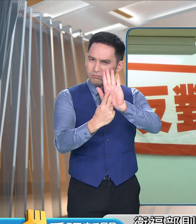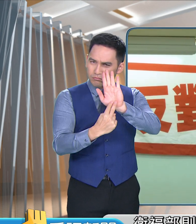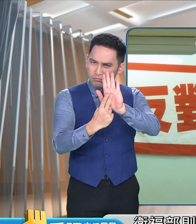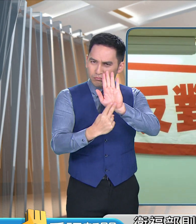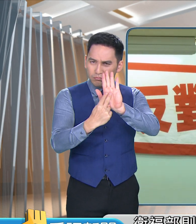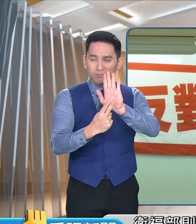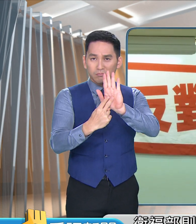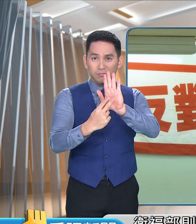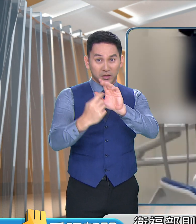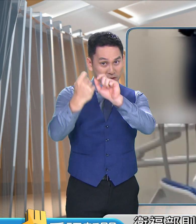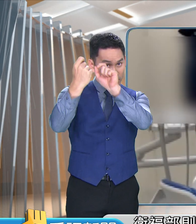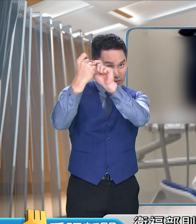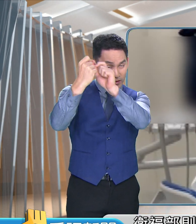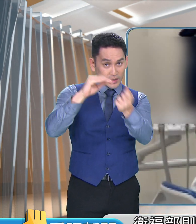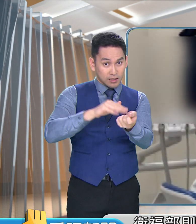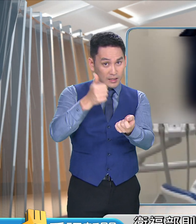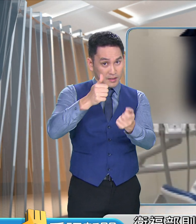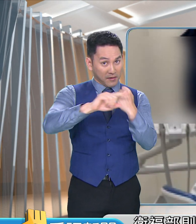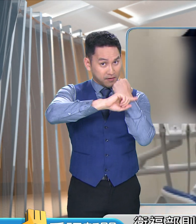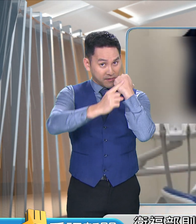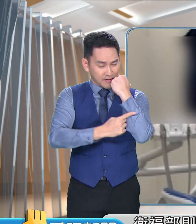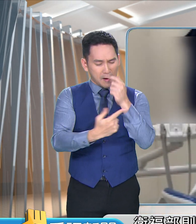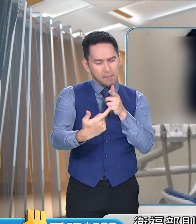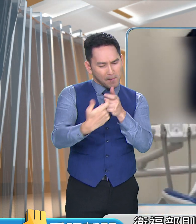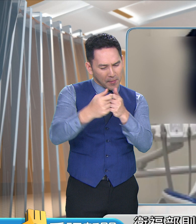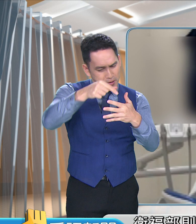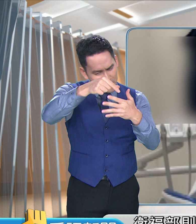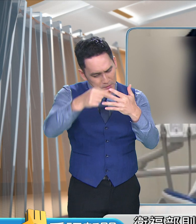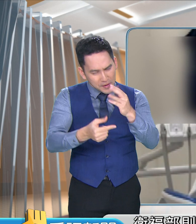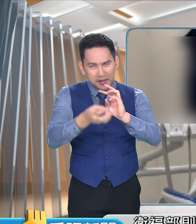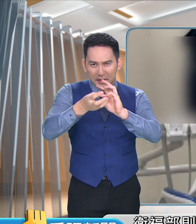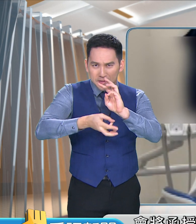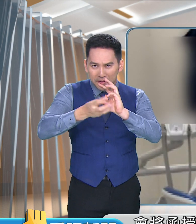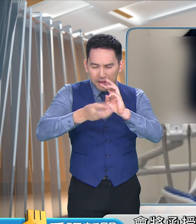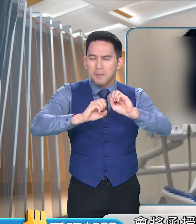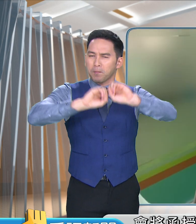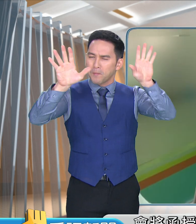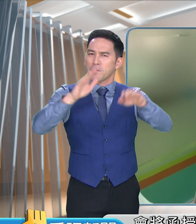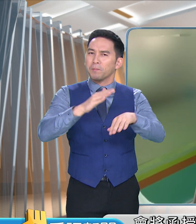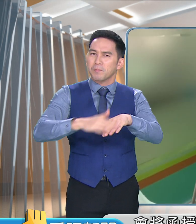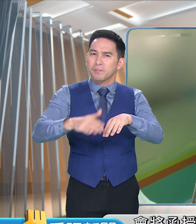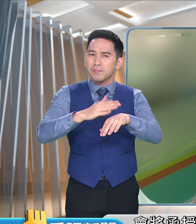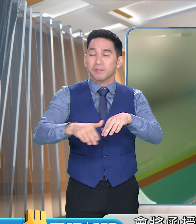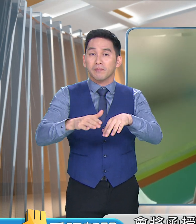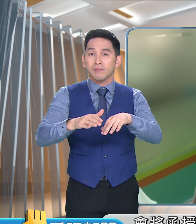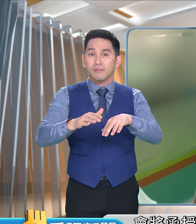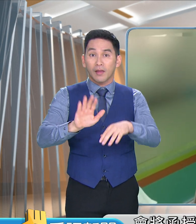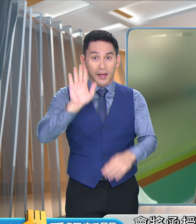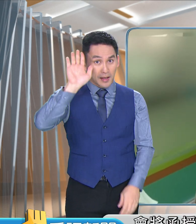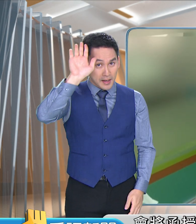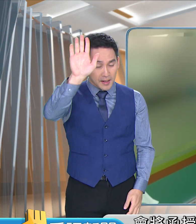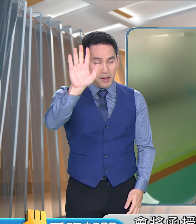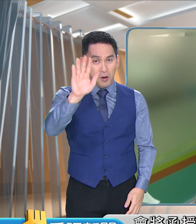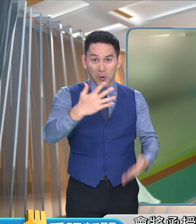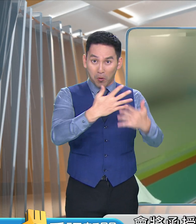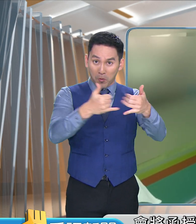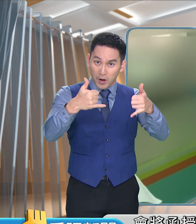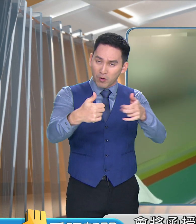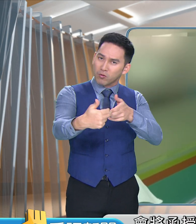告医师法施行细则，会将函授、远距教学以